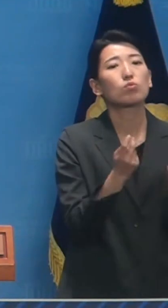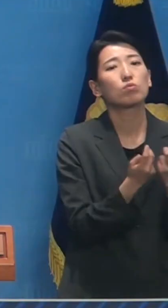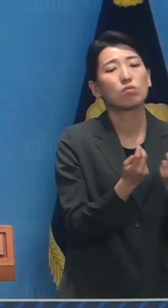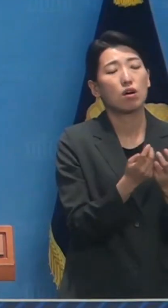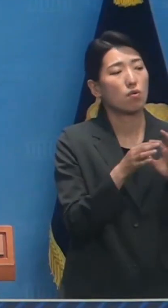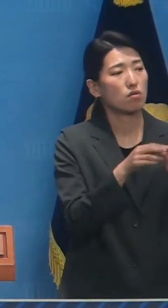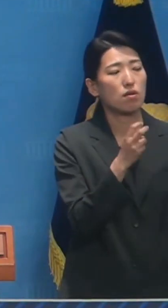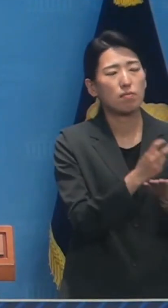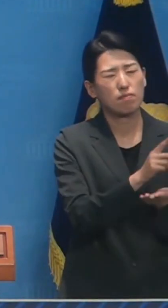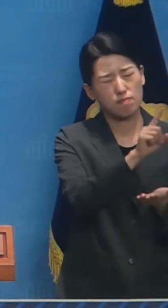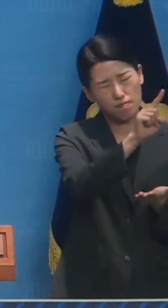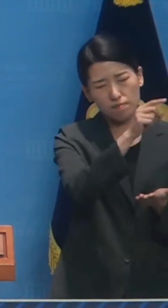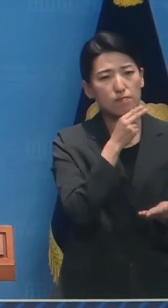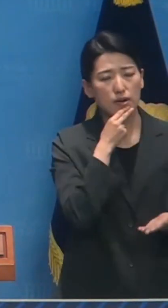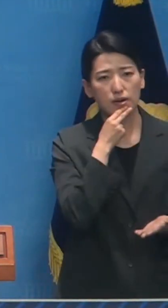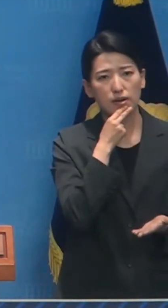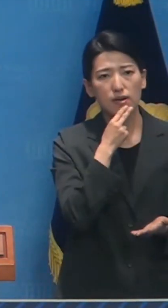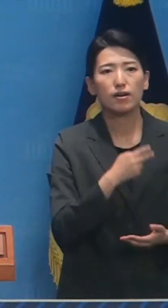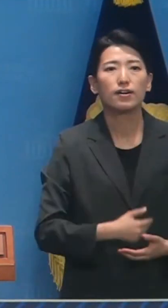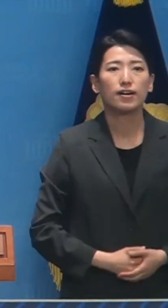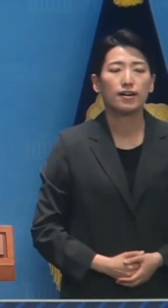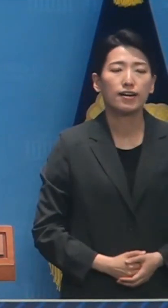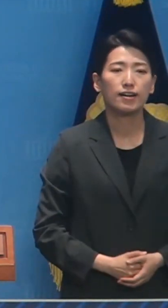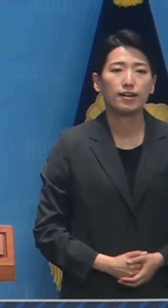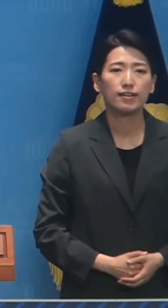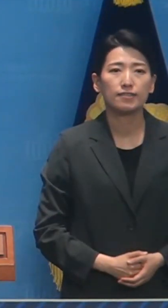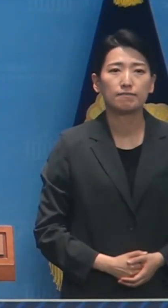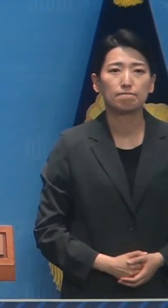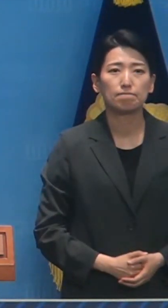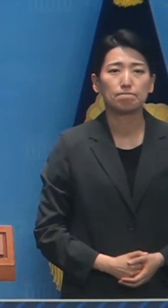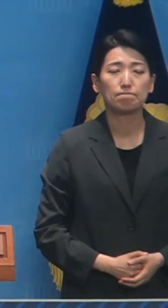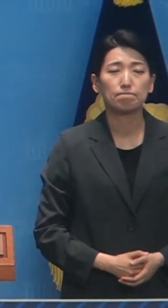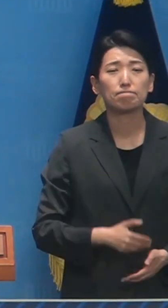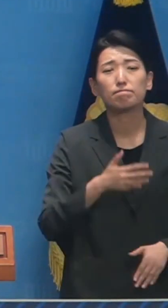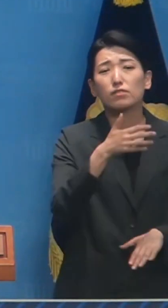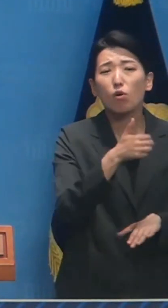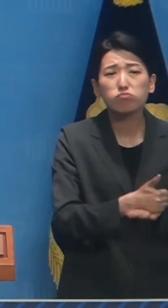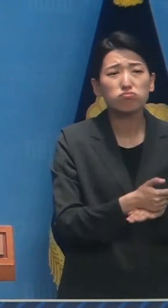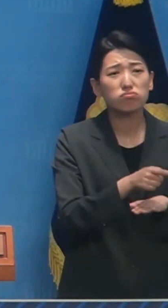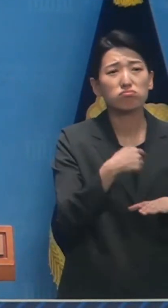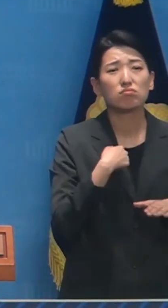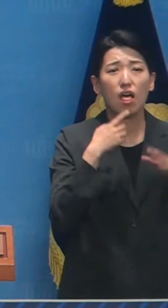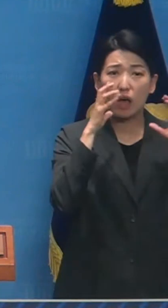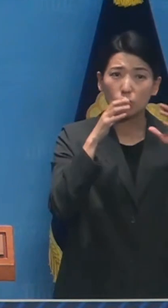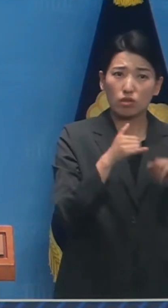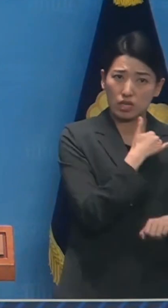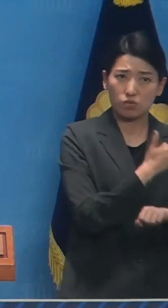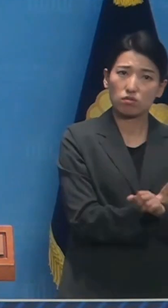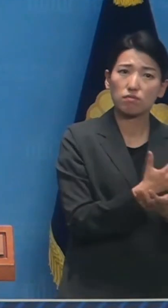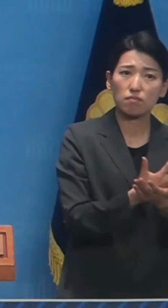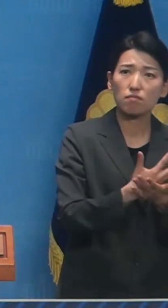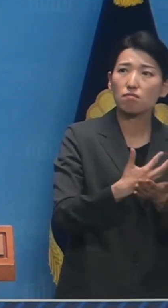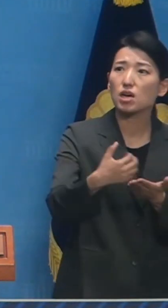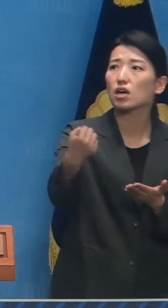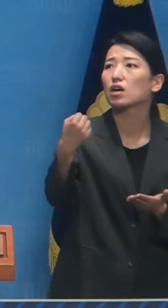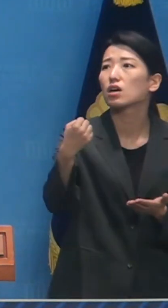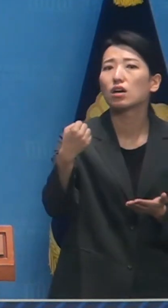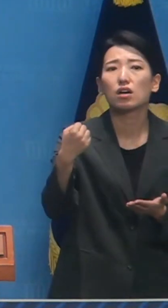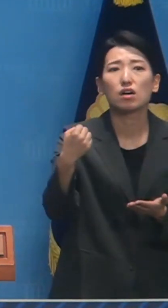전혀 없었다는 것이다. 그러다 보니 빼앗긴 이후 원천적 권리가